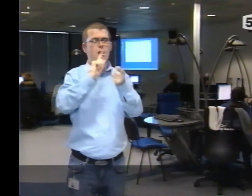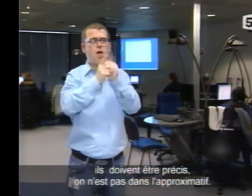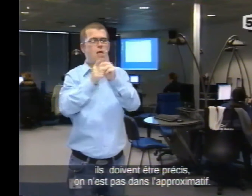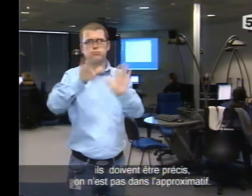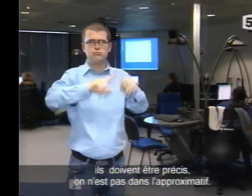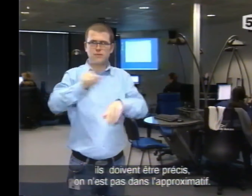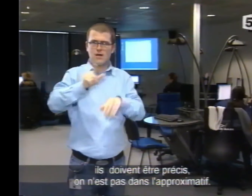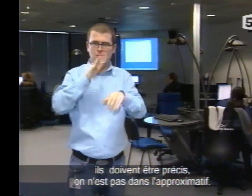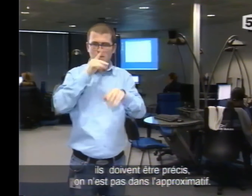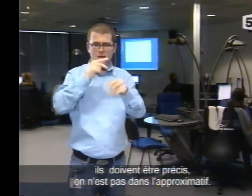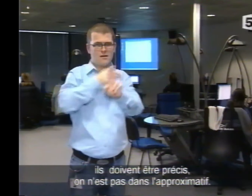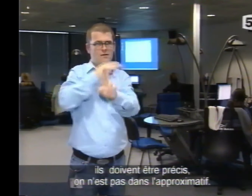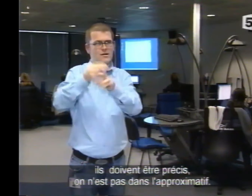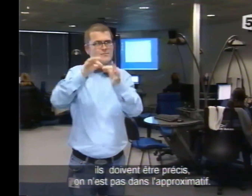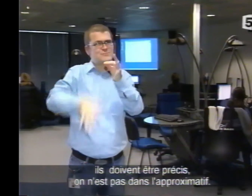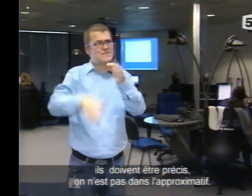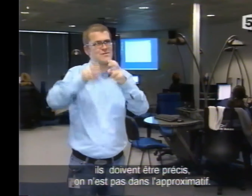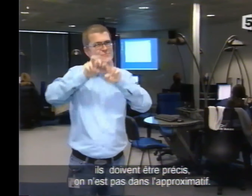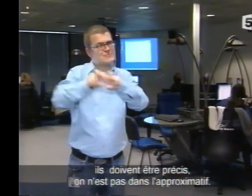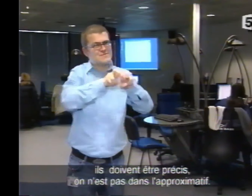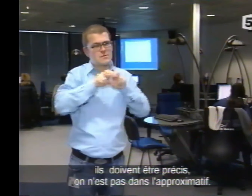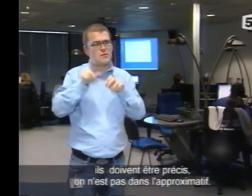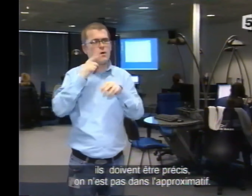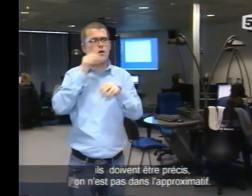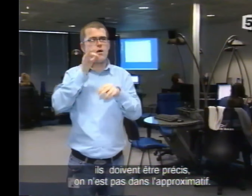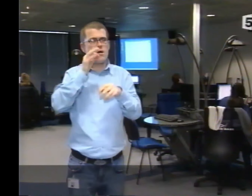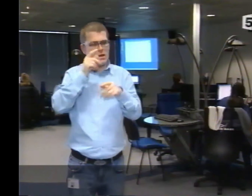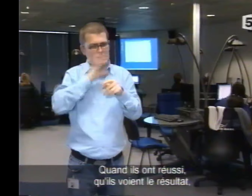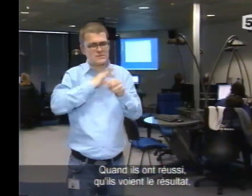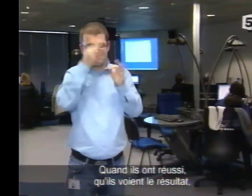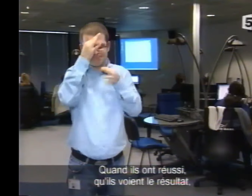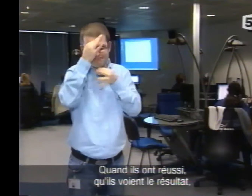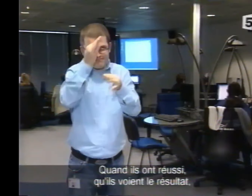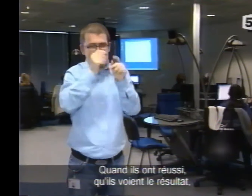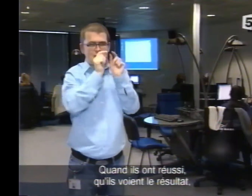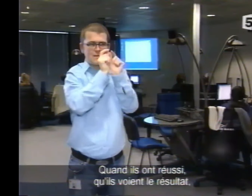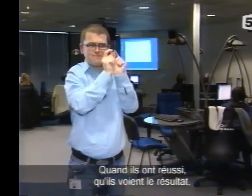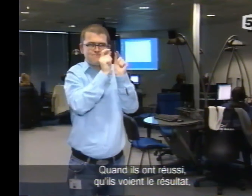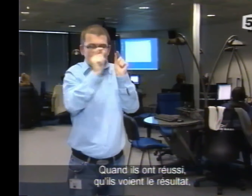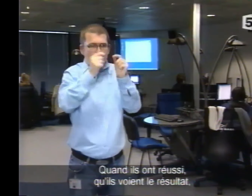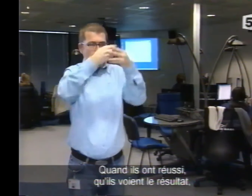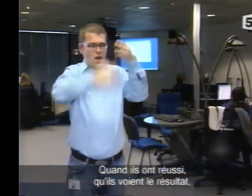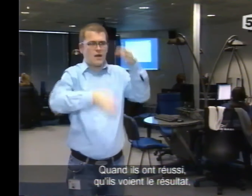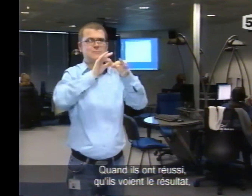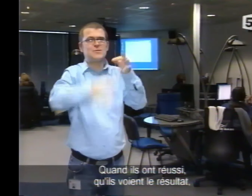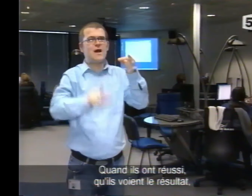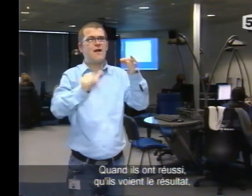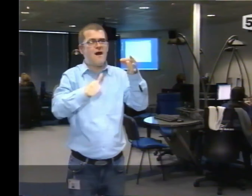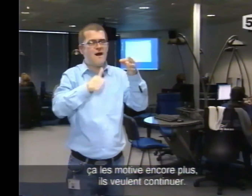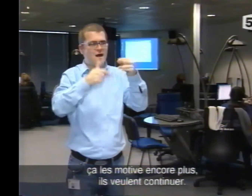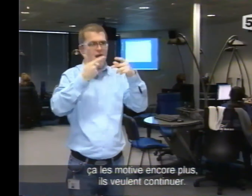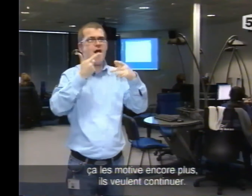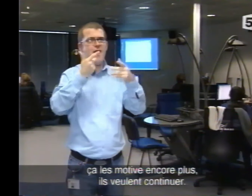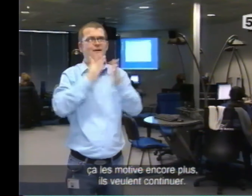qu'ils doivent être précis, on n'est pas dans l'approximatif. Et après, quand ils ont réussi et qu'ils voient le résultat de leur recherche, ça les motive encore